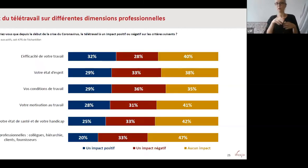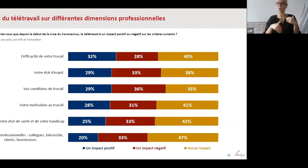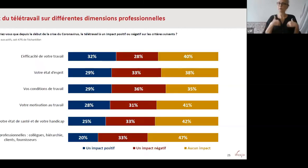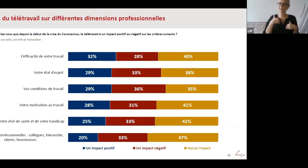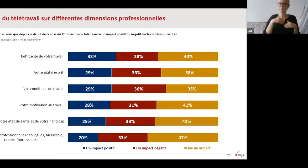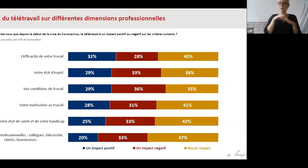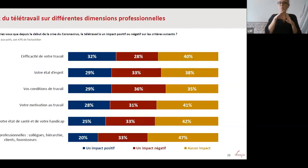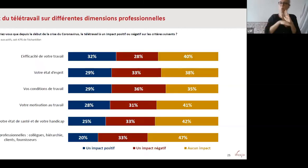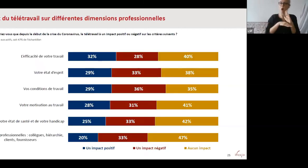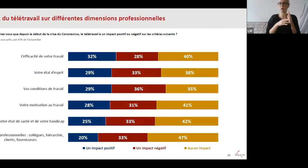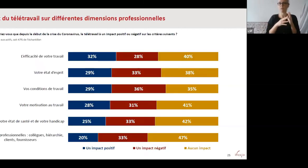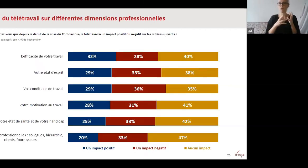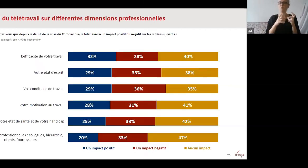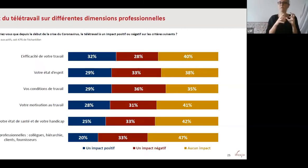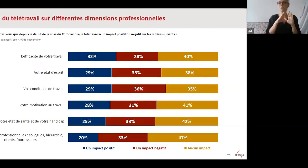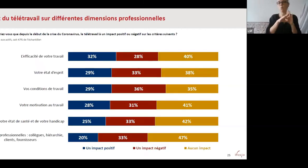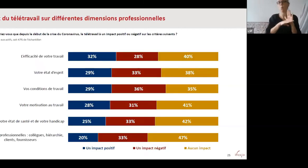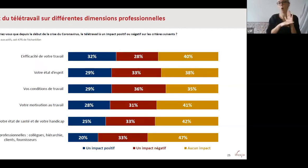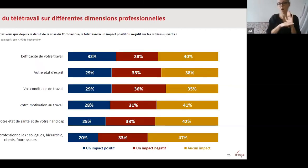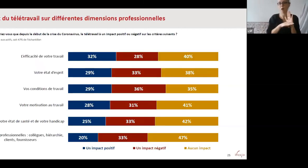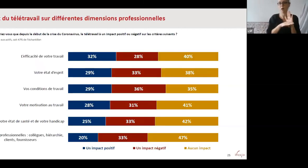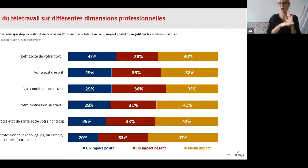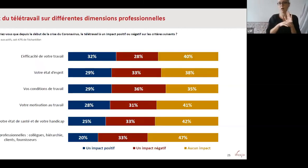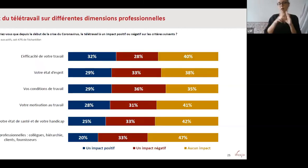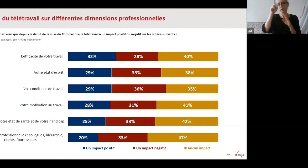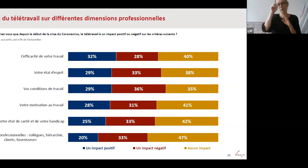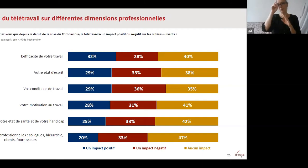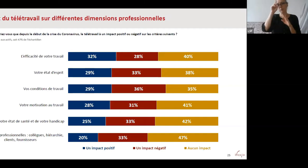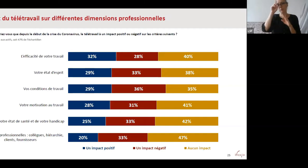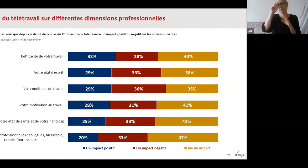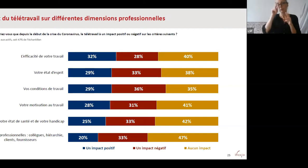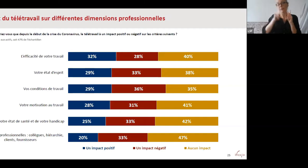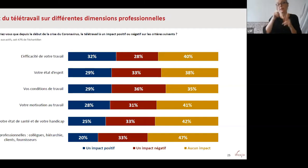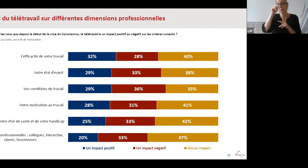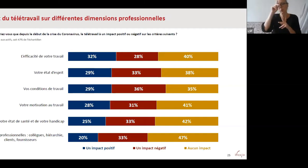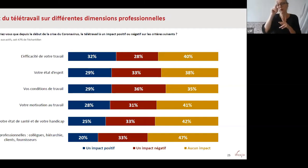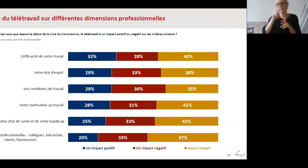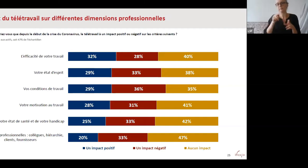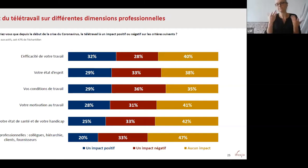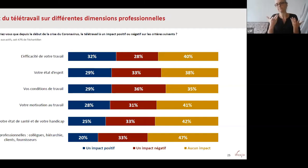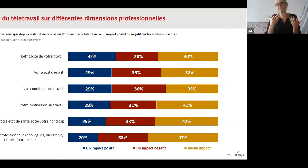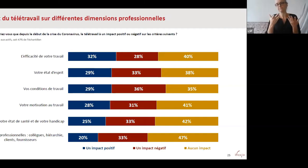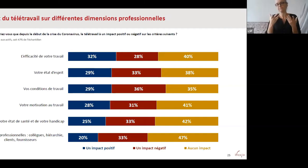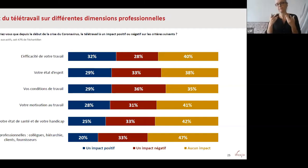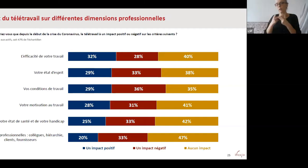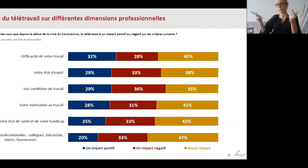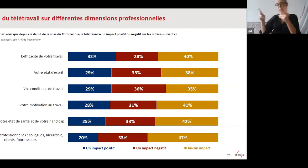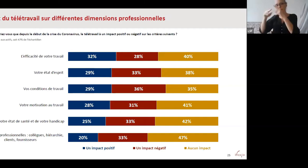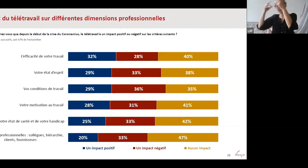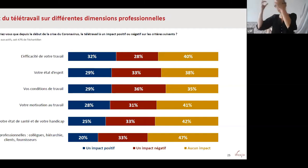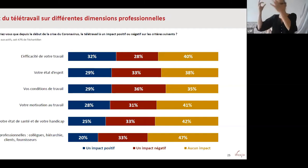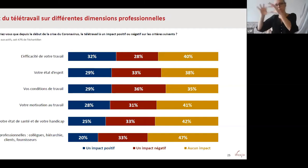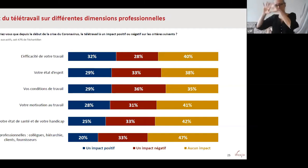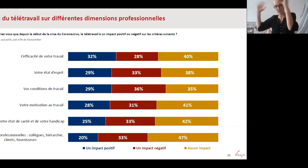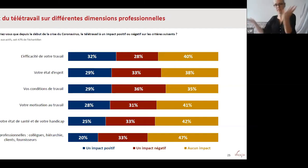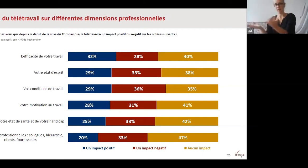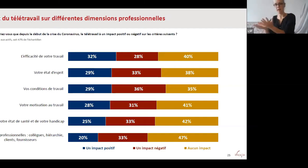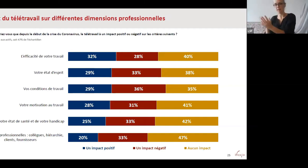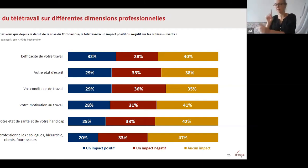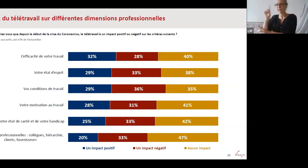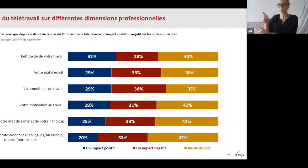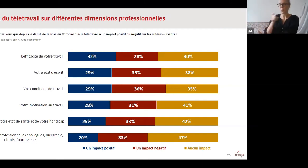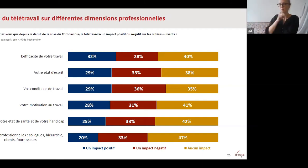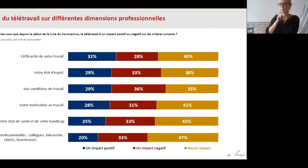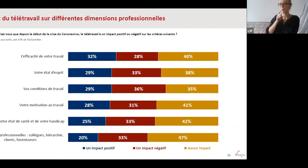s'explique très bien par la question suivante. On a travaillé, cette question n'a pas été posée auprès du grand public, je crois, mais ça serait intéressant de la poser d'ici